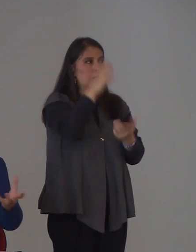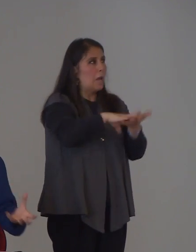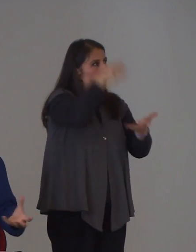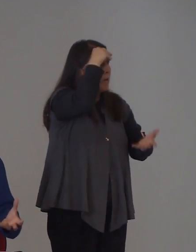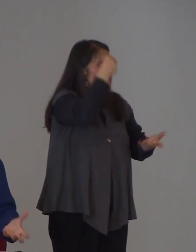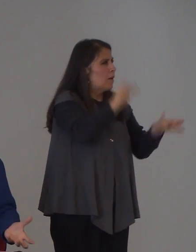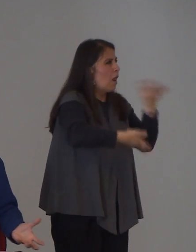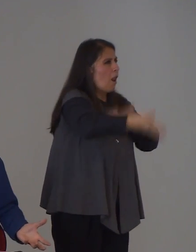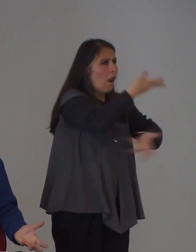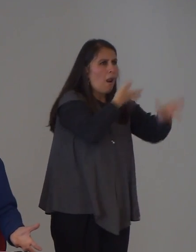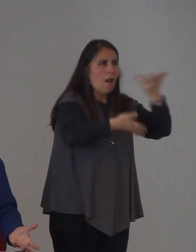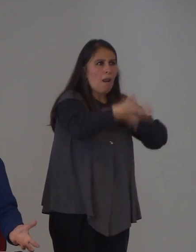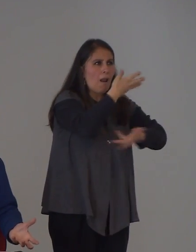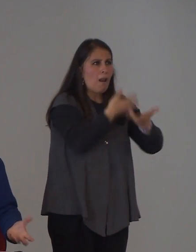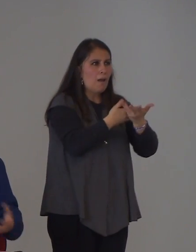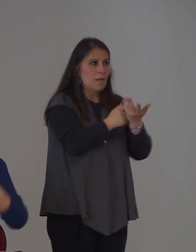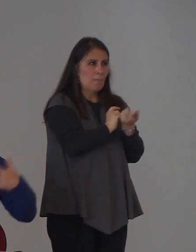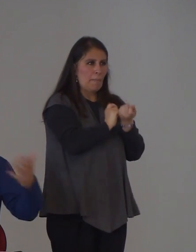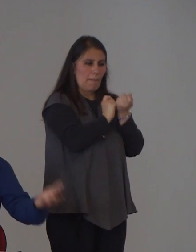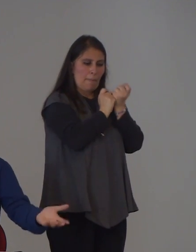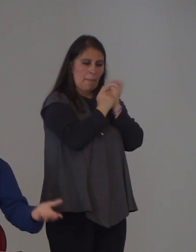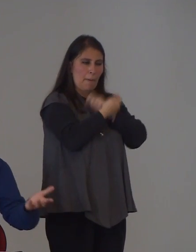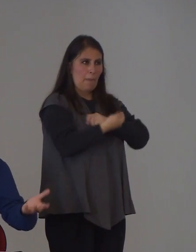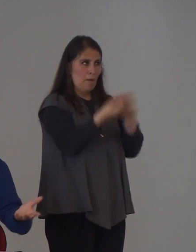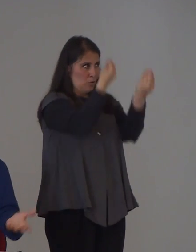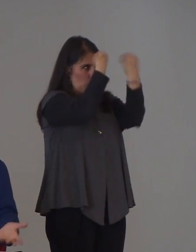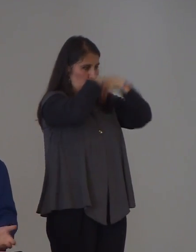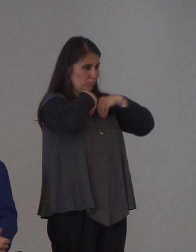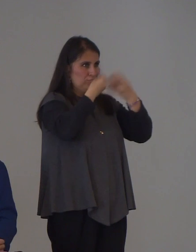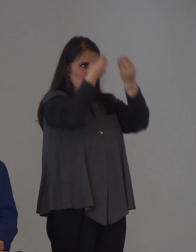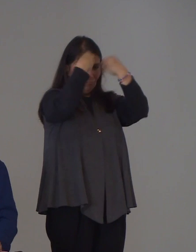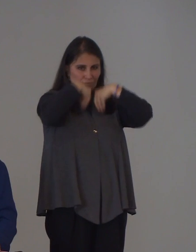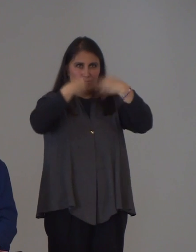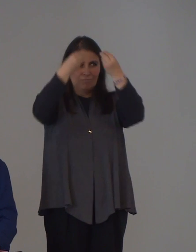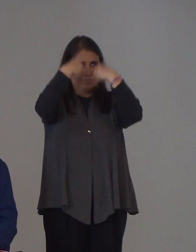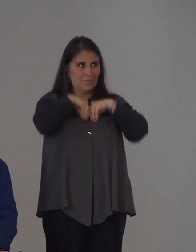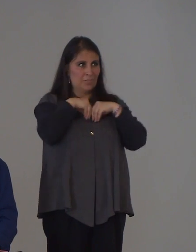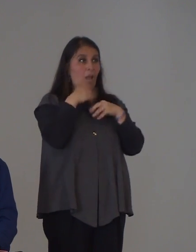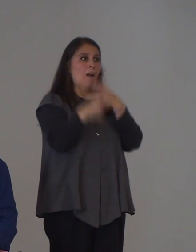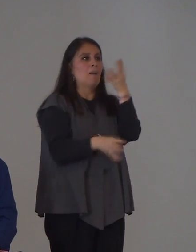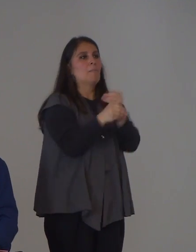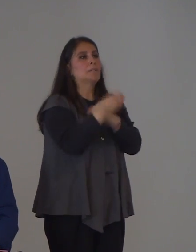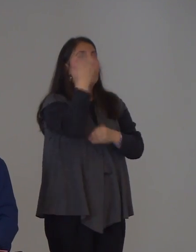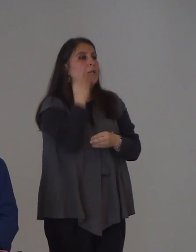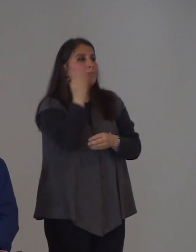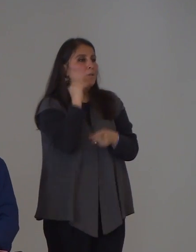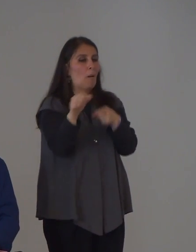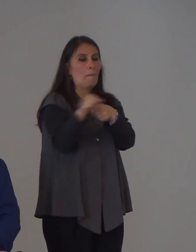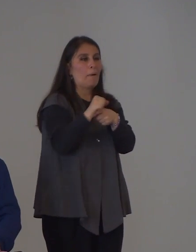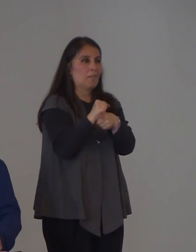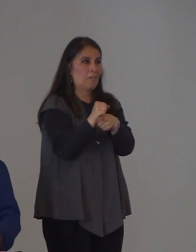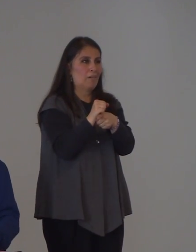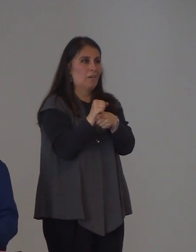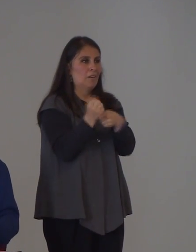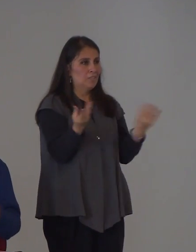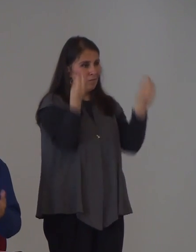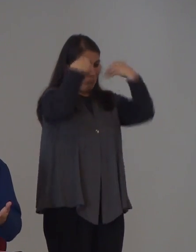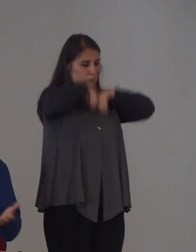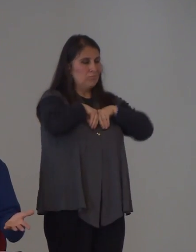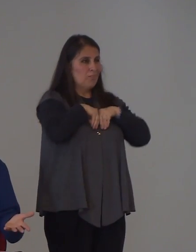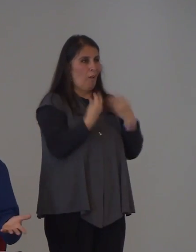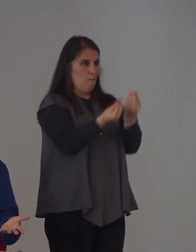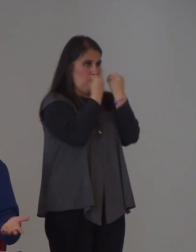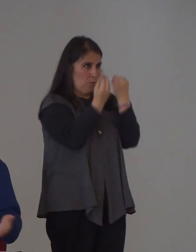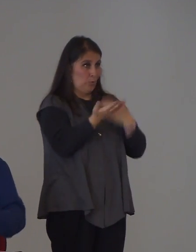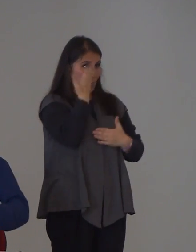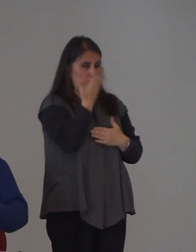y esas conversaciones nos convierten en maestro y también en experiencia de hacer cosas, ¿no? Y por último, otro tema que se